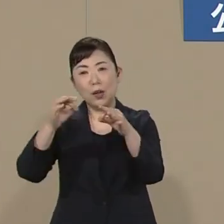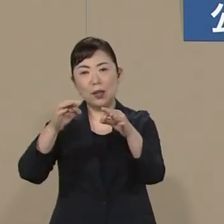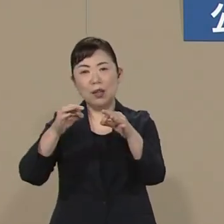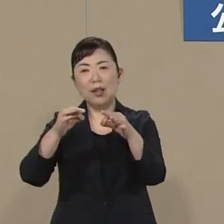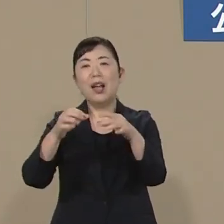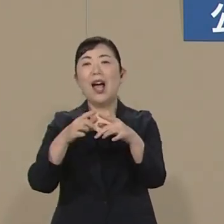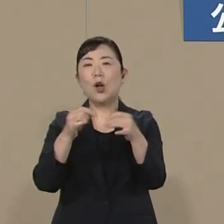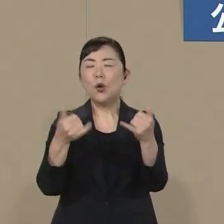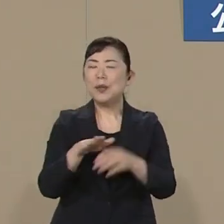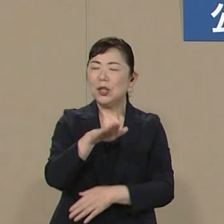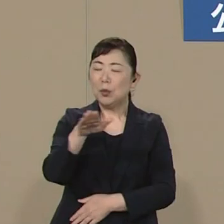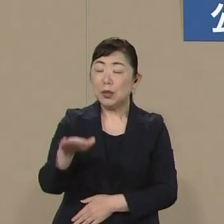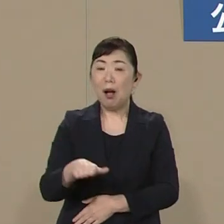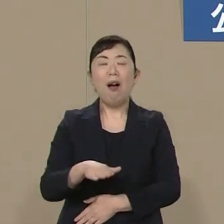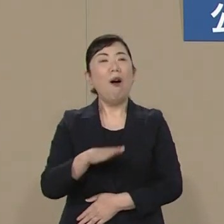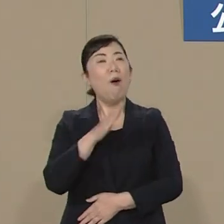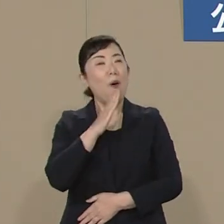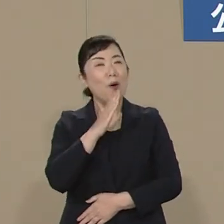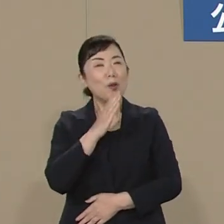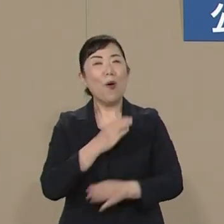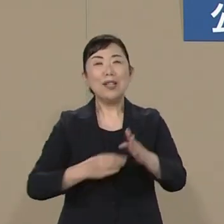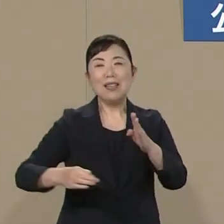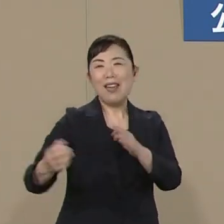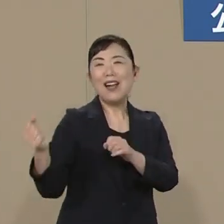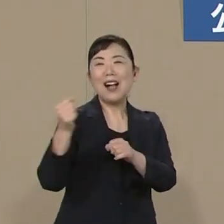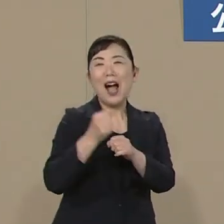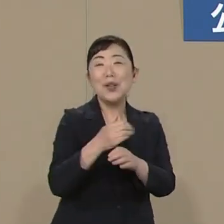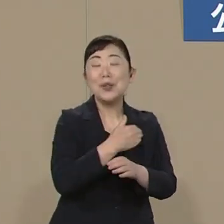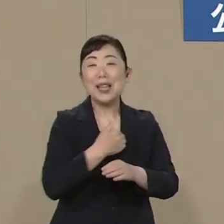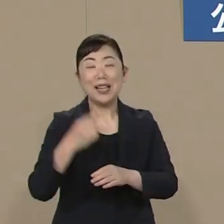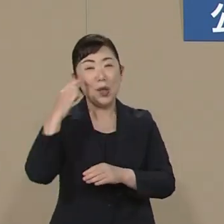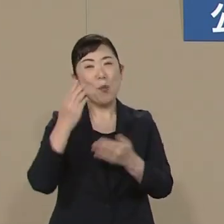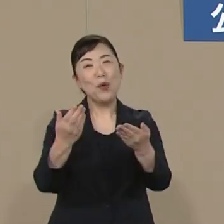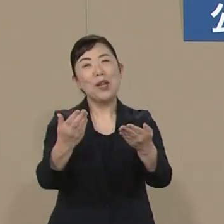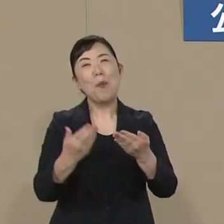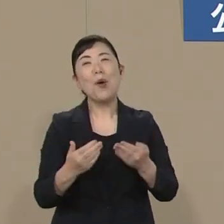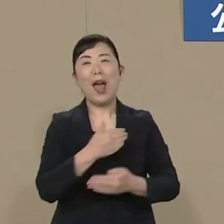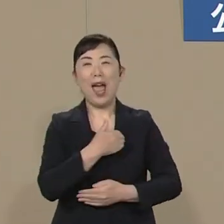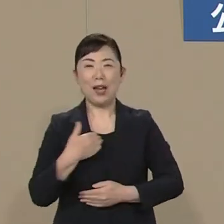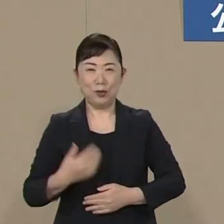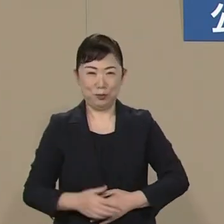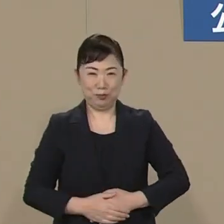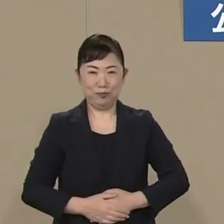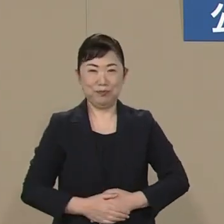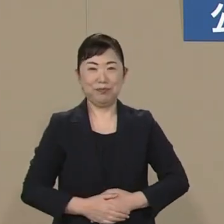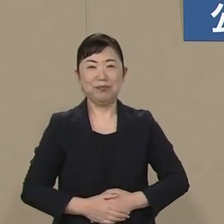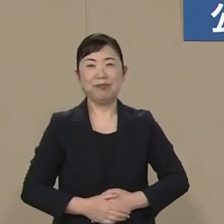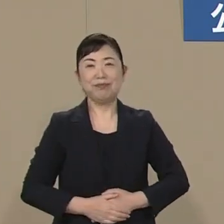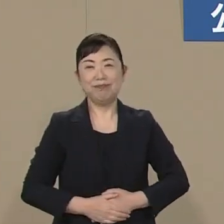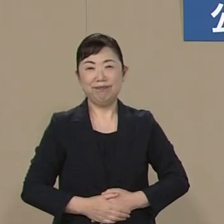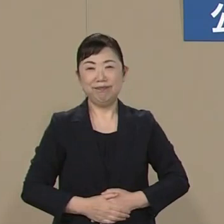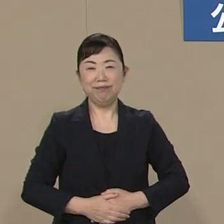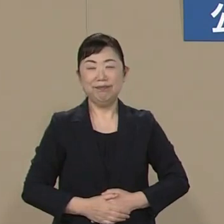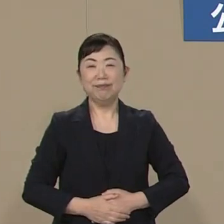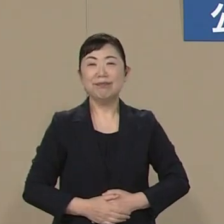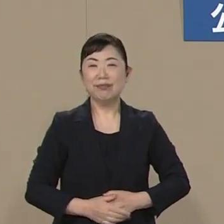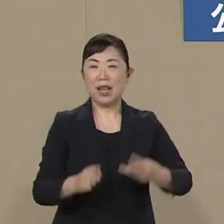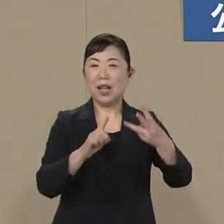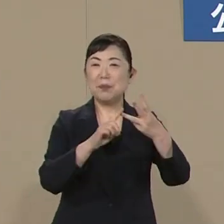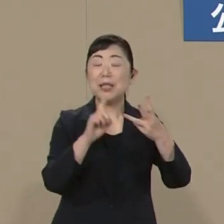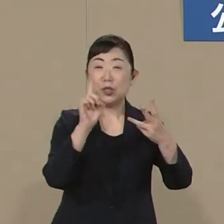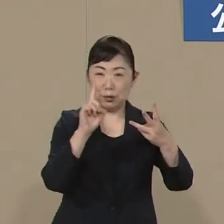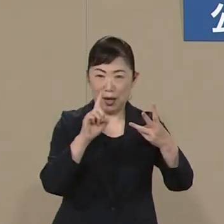図り国民が実感できる景気回復を実現します三つ目に